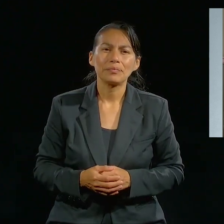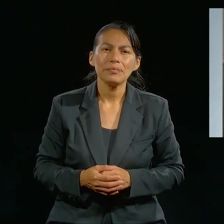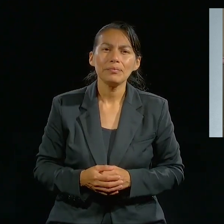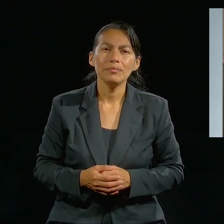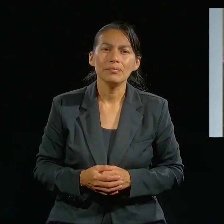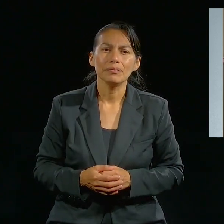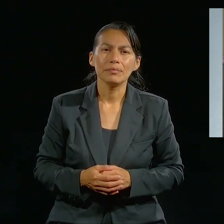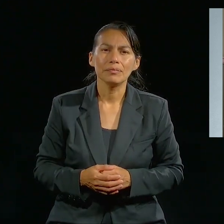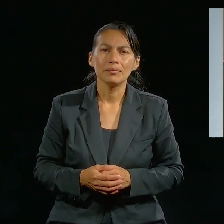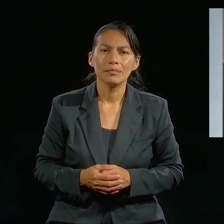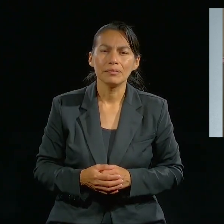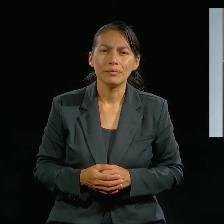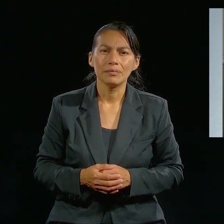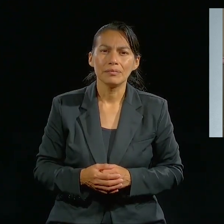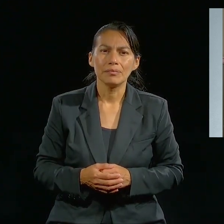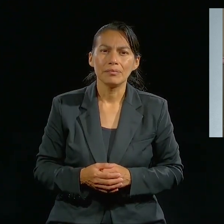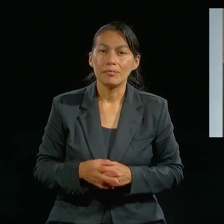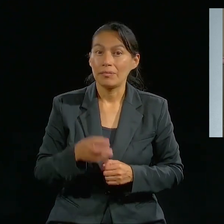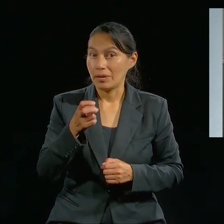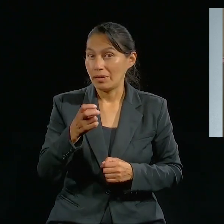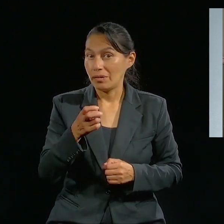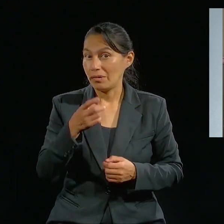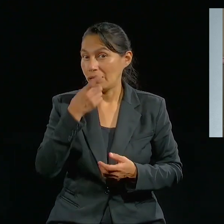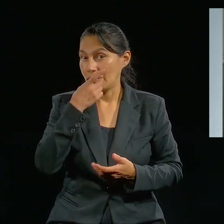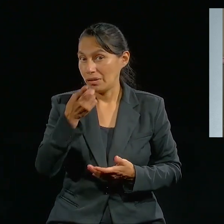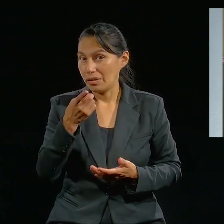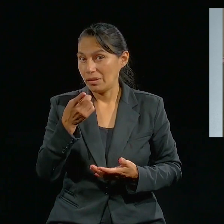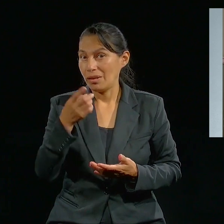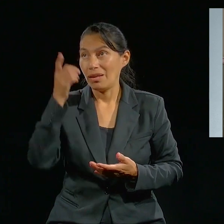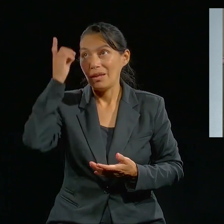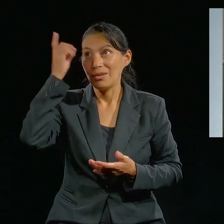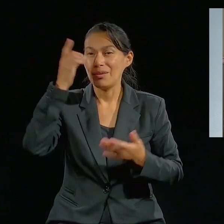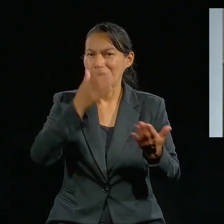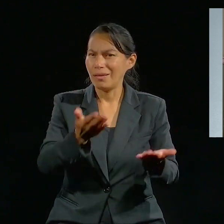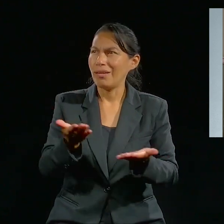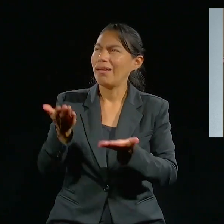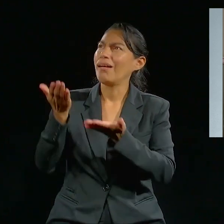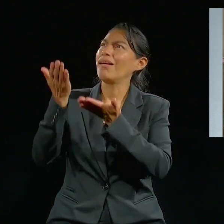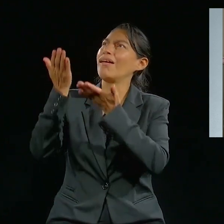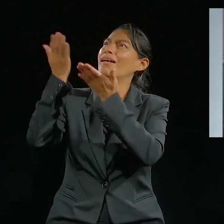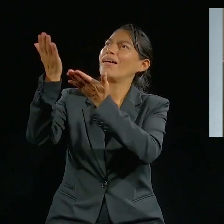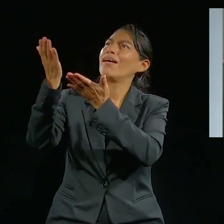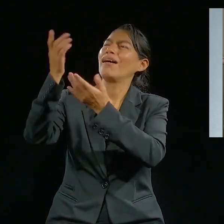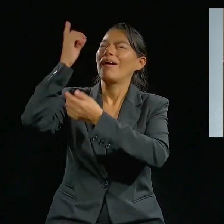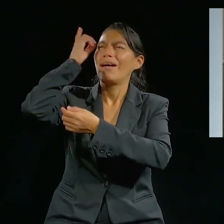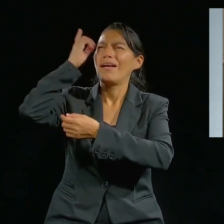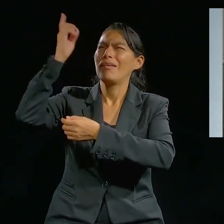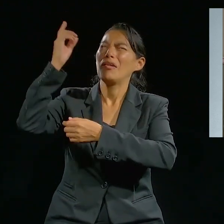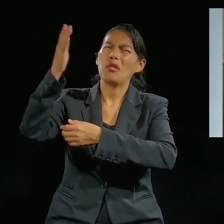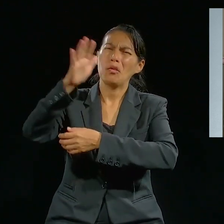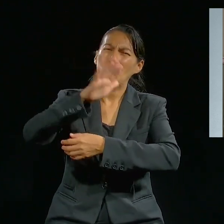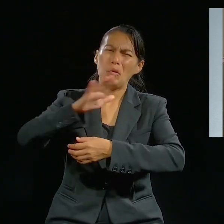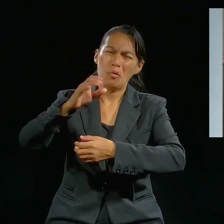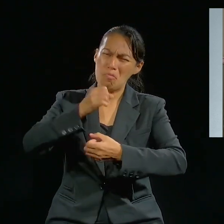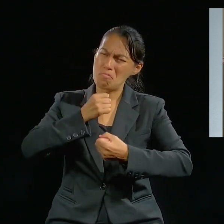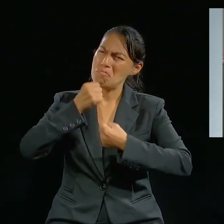agradecimientos para que lo podamos decir en público y glorificar a Dios al Dios de